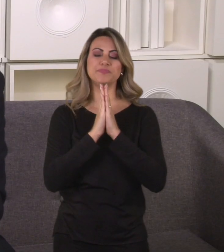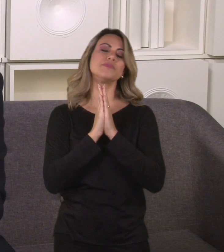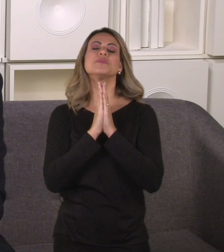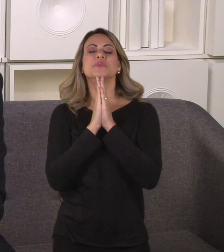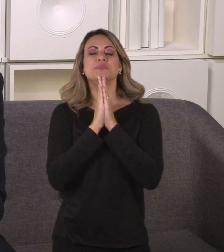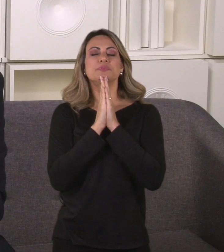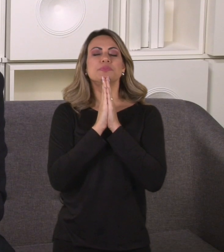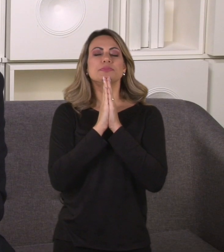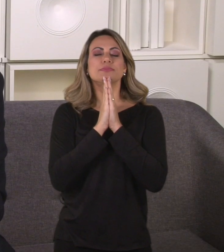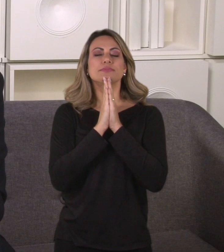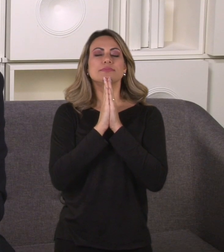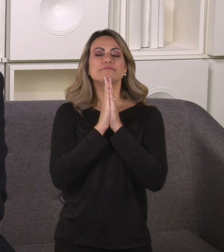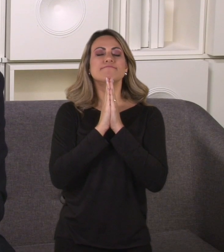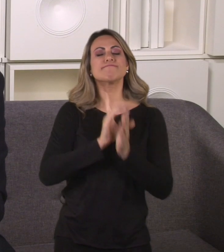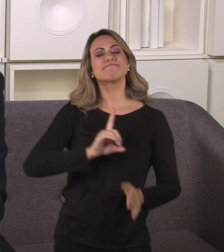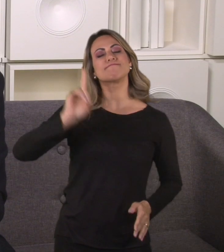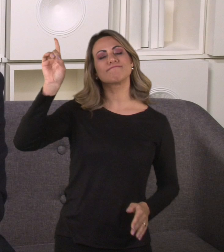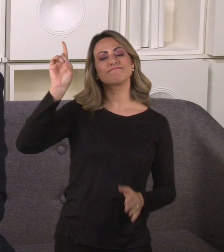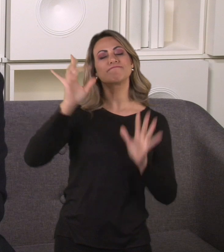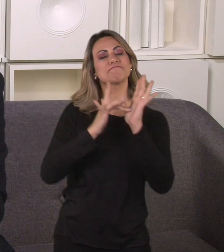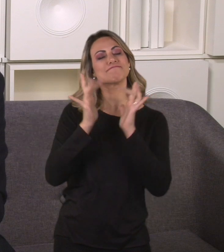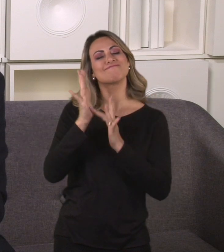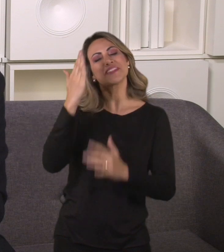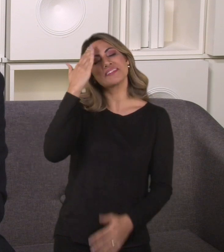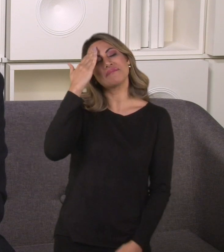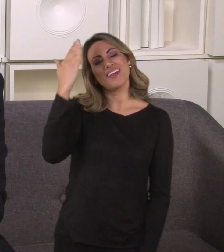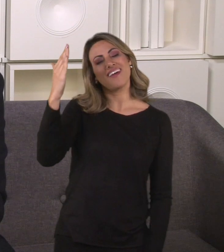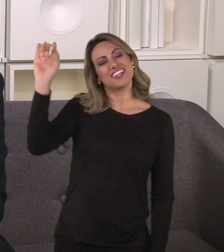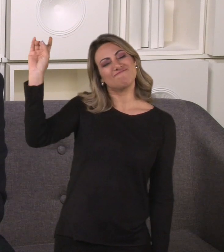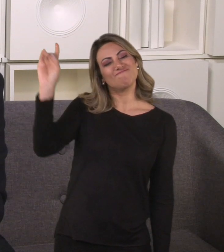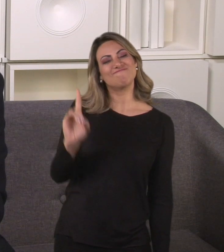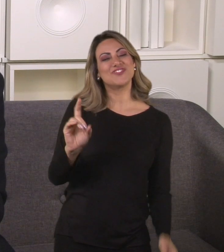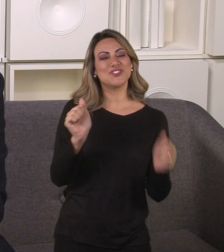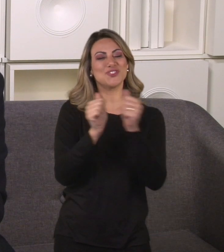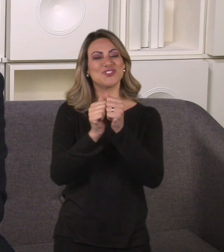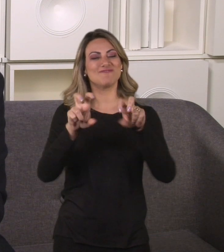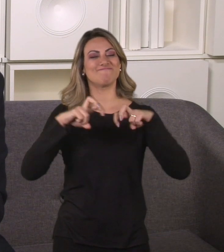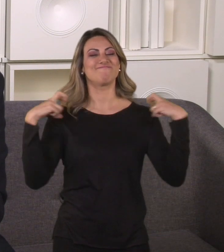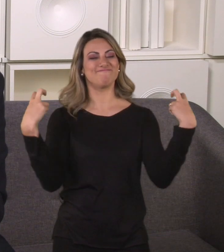Jesus, nós te damos graças pela tua presença conosco,